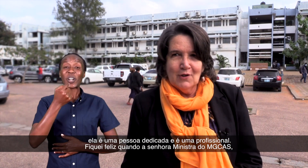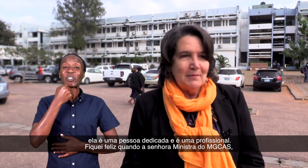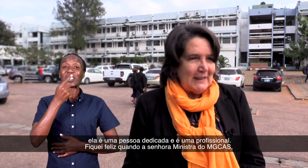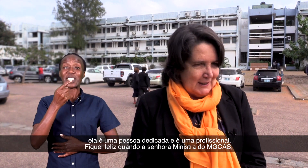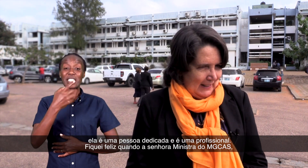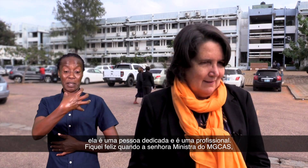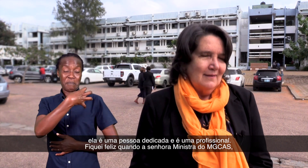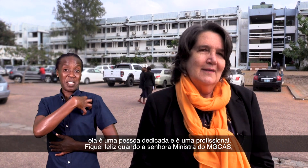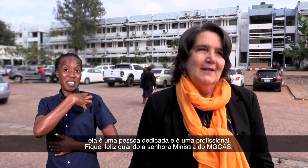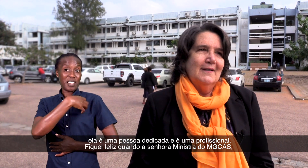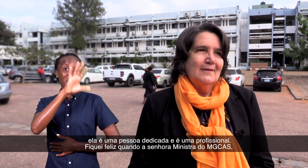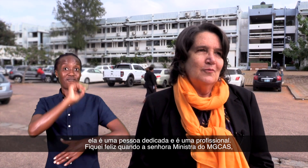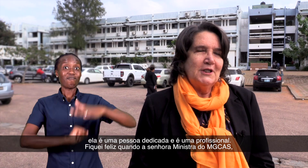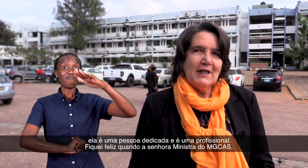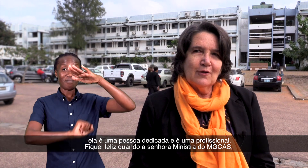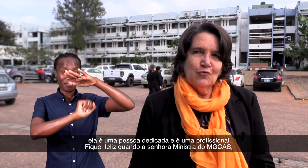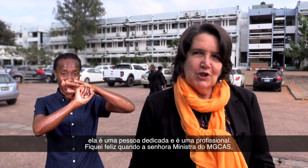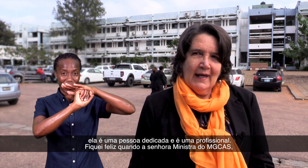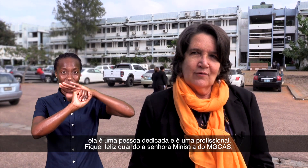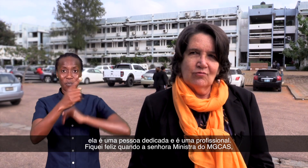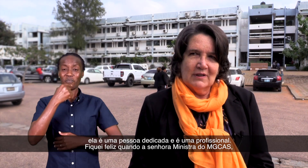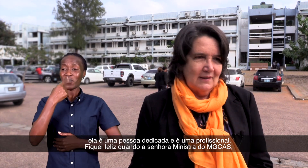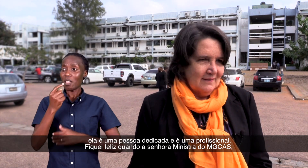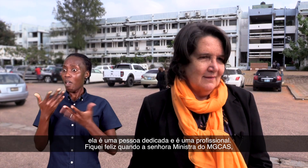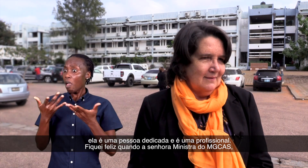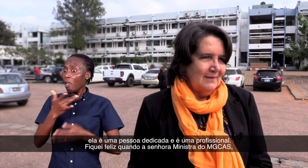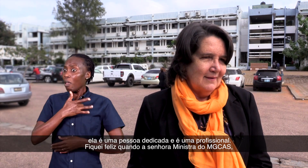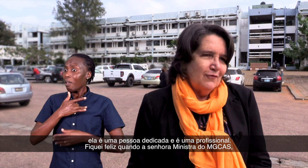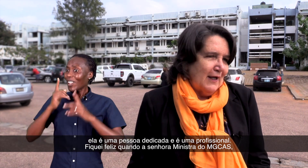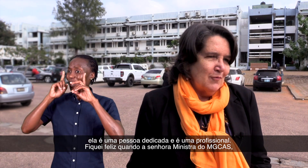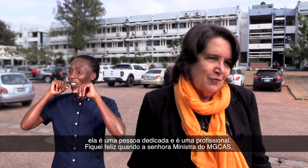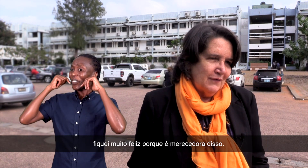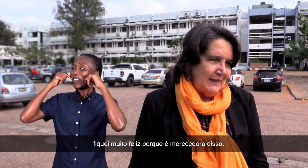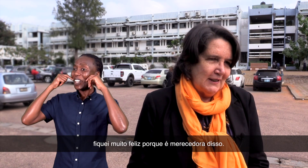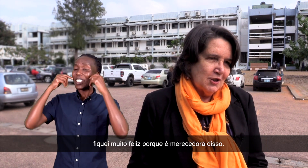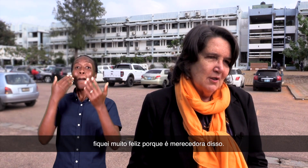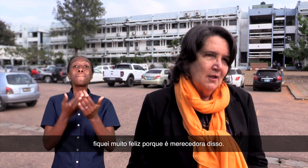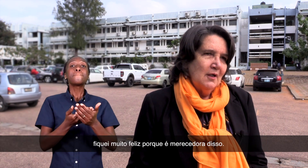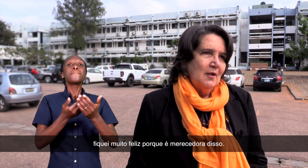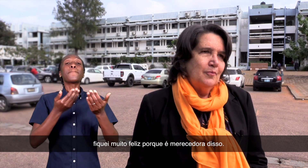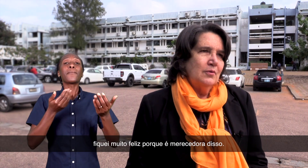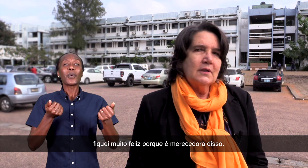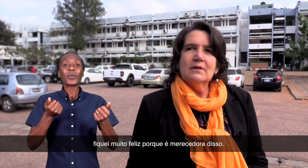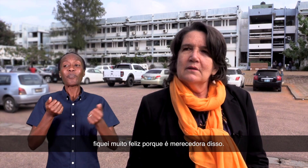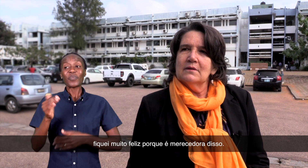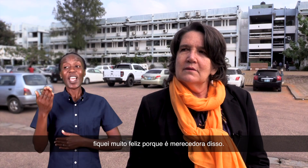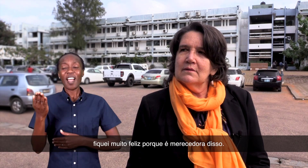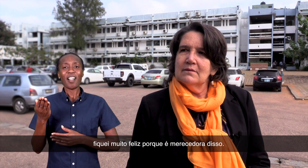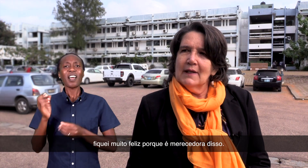quando a senhora ministra do Ministério do Género disse, eu fiquei muito feliz